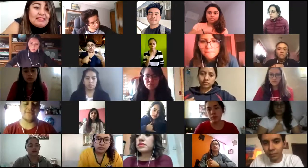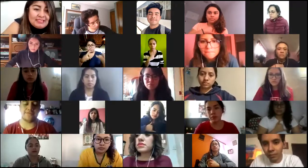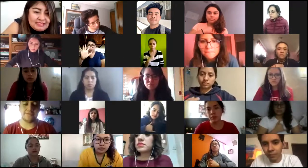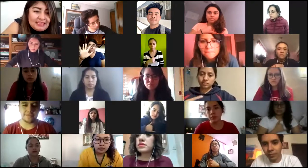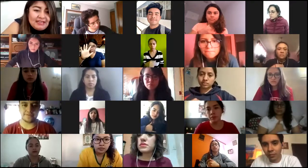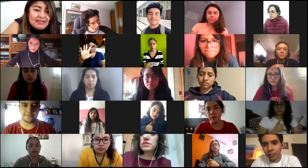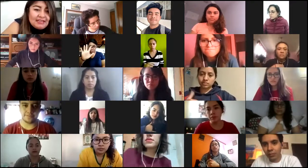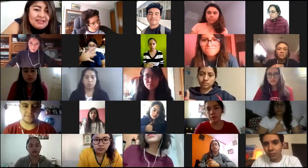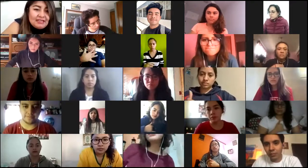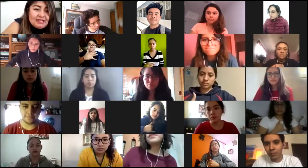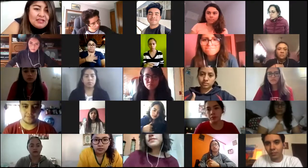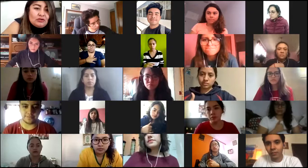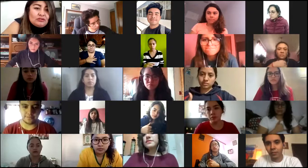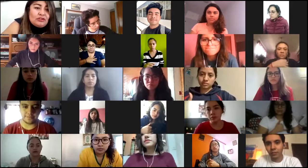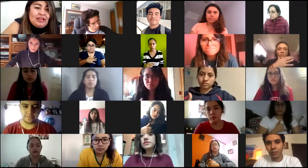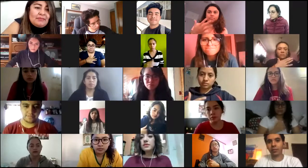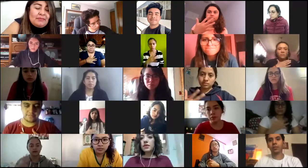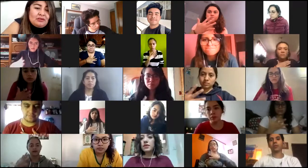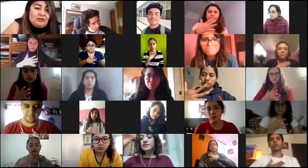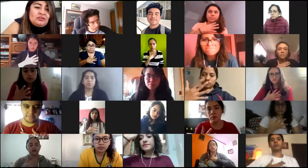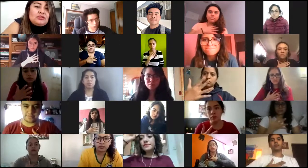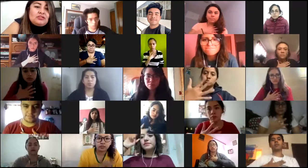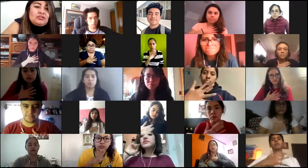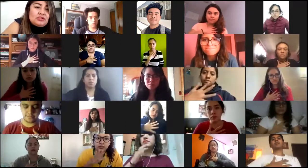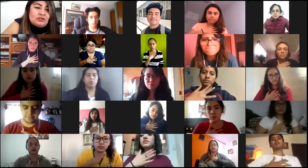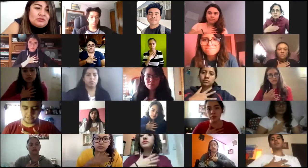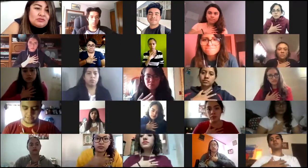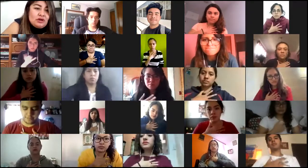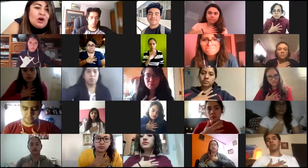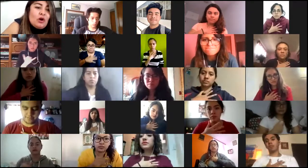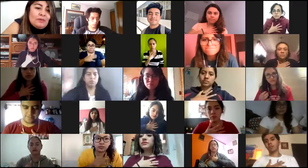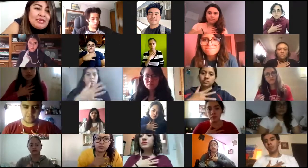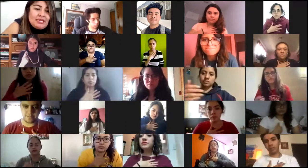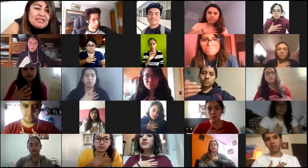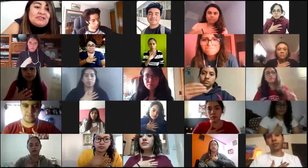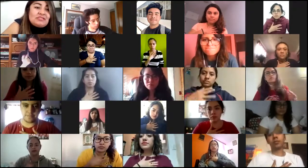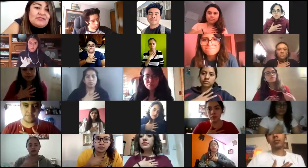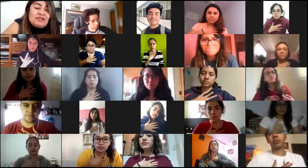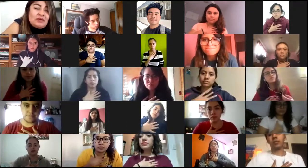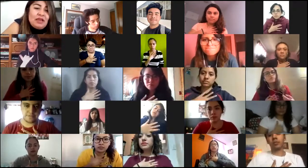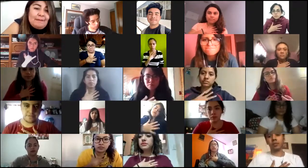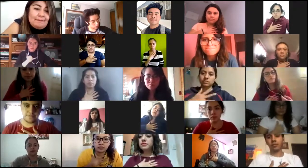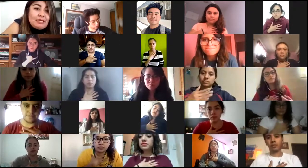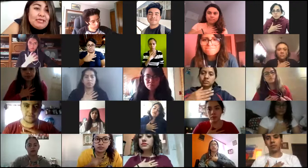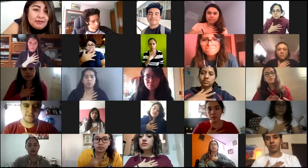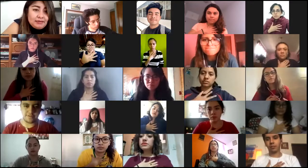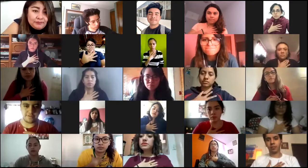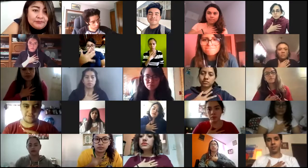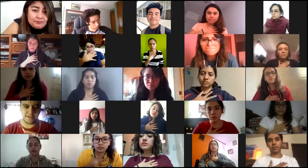La tercera, con toda la mano, yo. O mi, eso significa igual, mi.